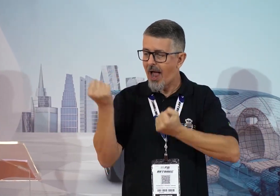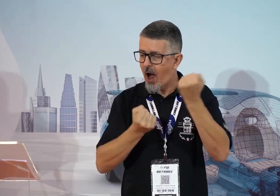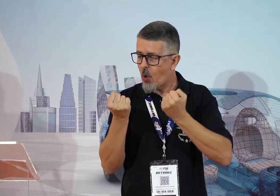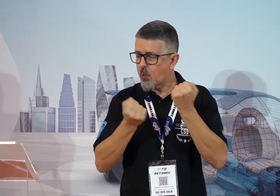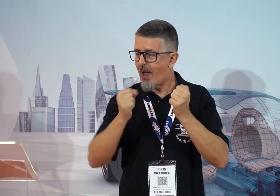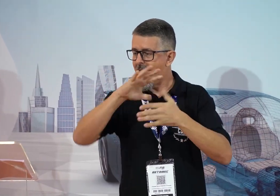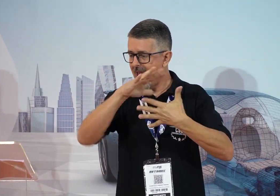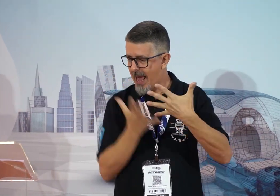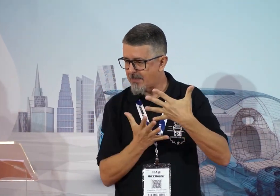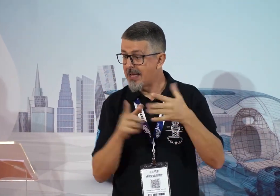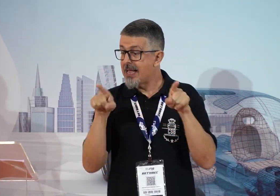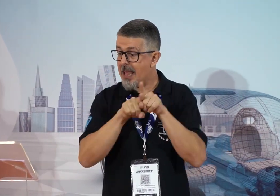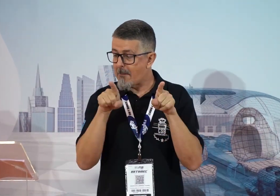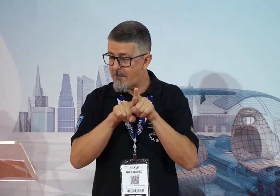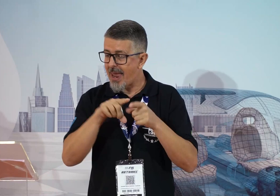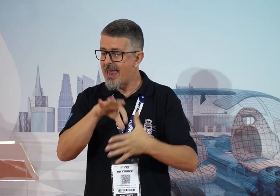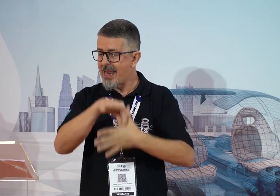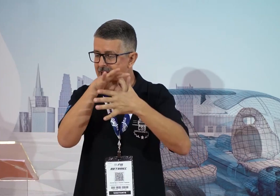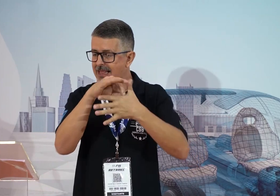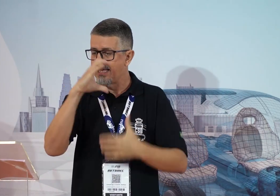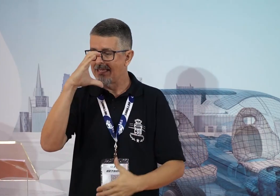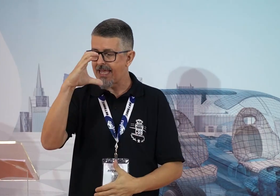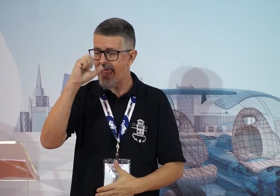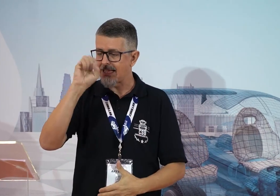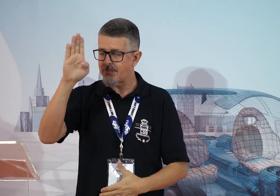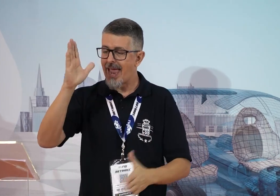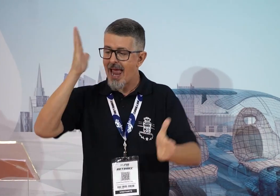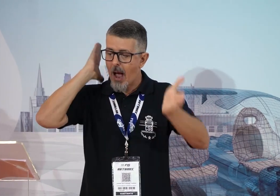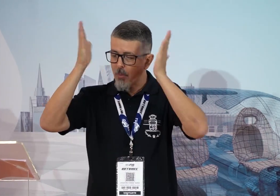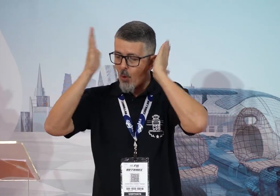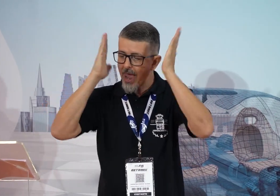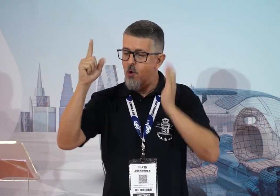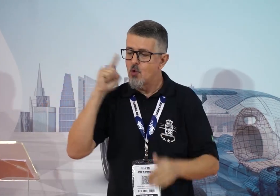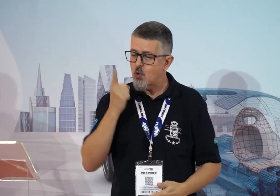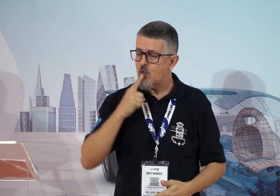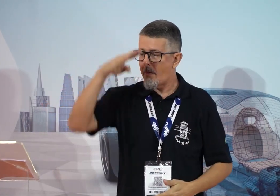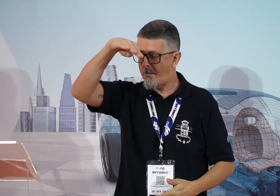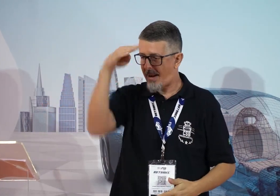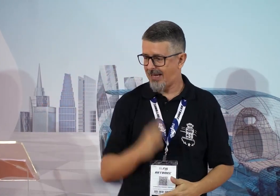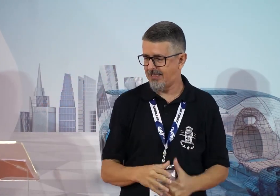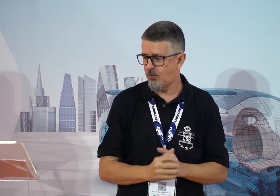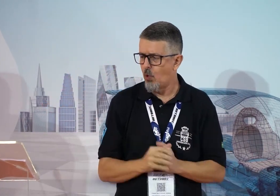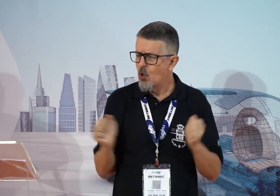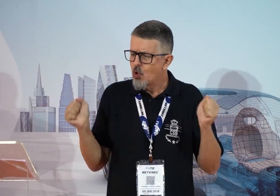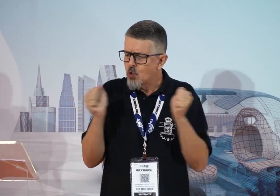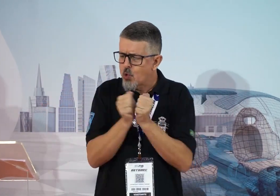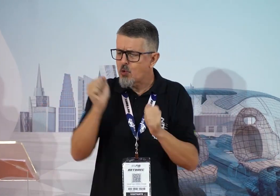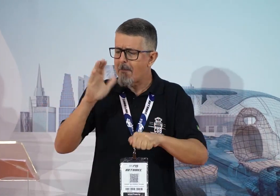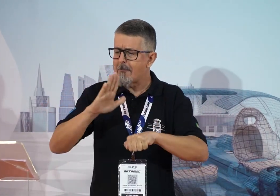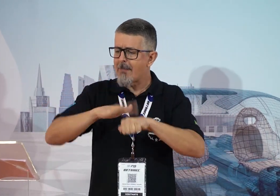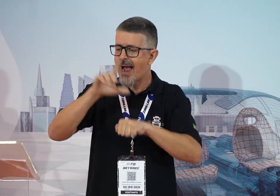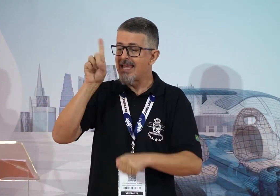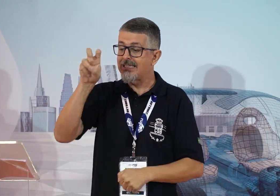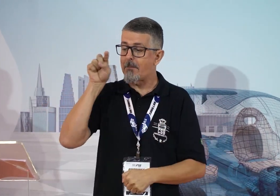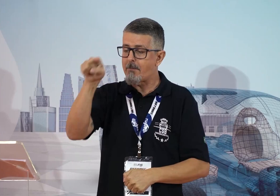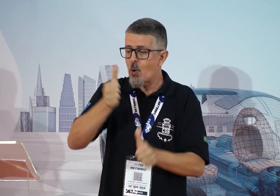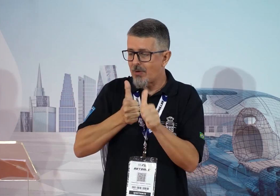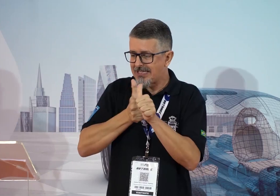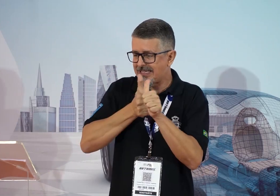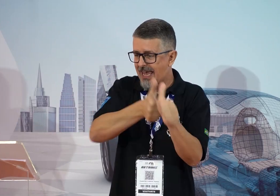Informações Automotivas em Libras. e também Caminhoneiros Surdos do Brasil. Juntos